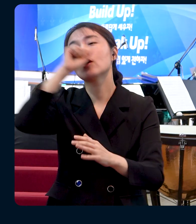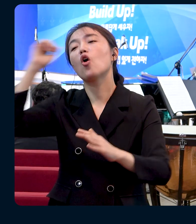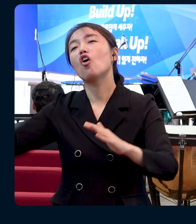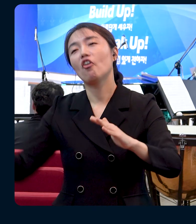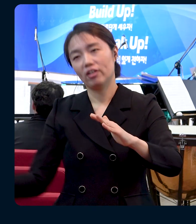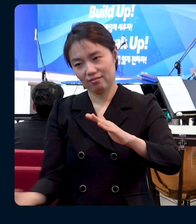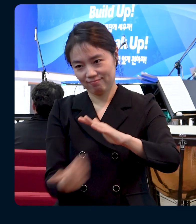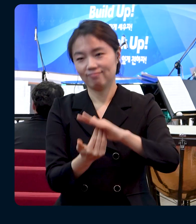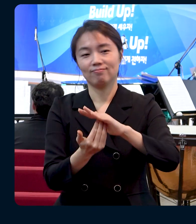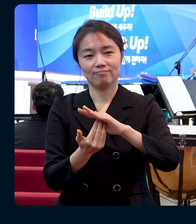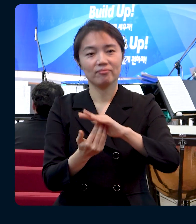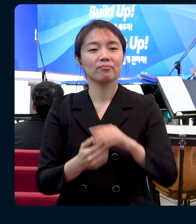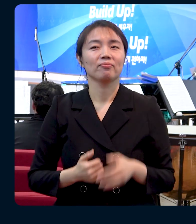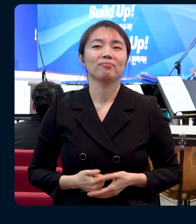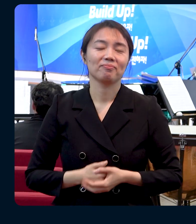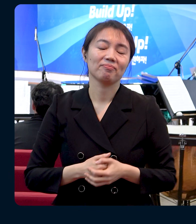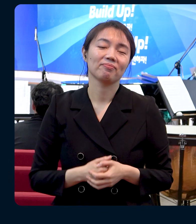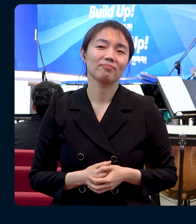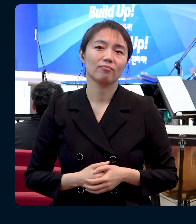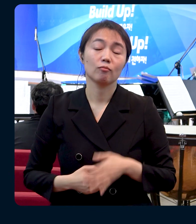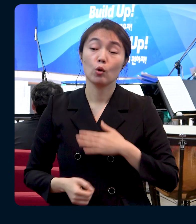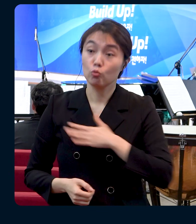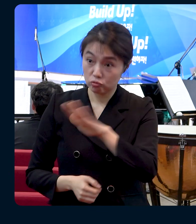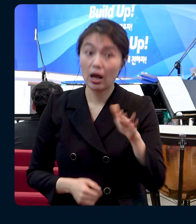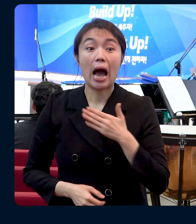합력하여 선을 이루느니라.